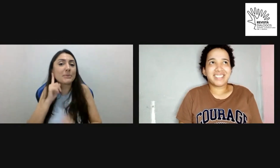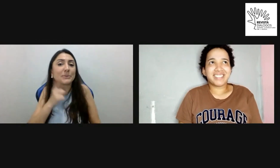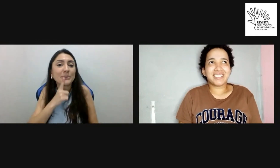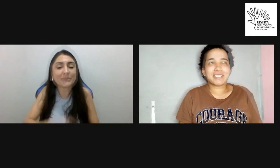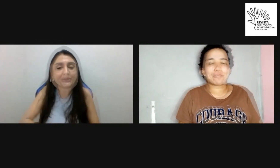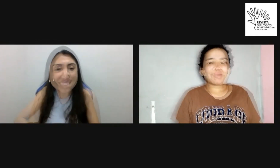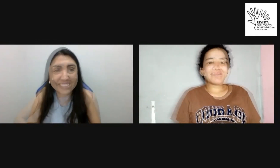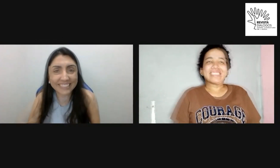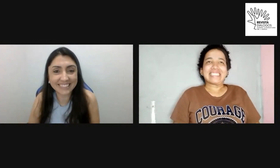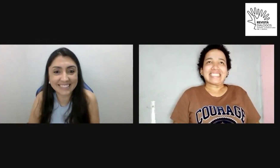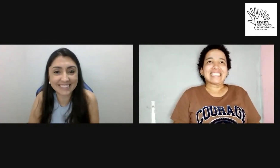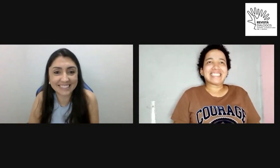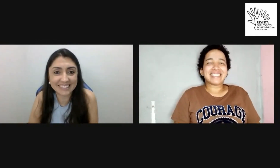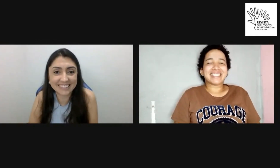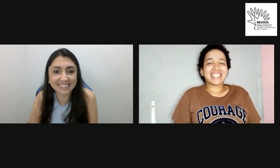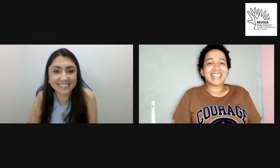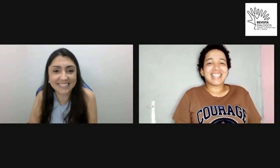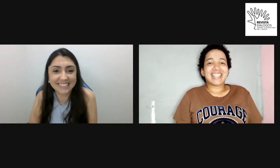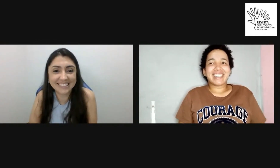surda?